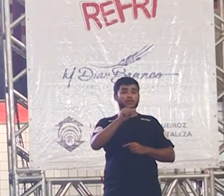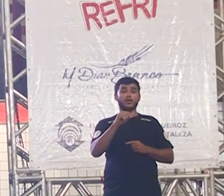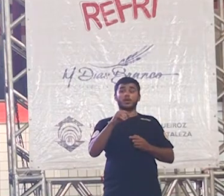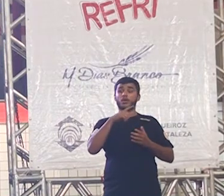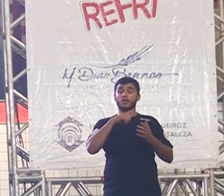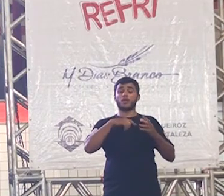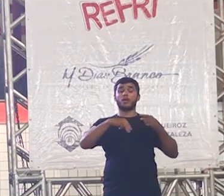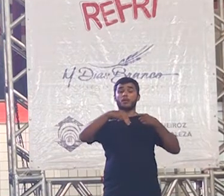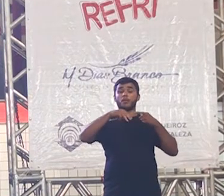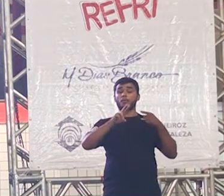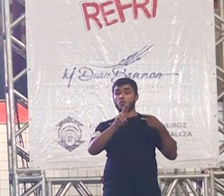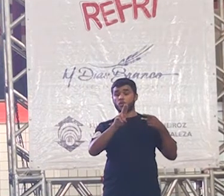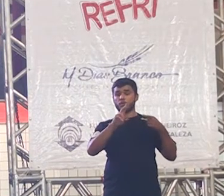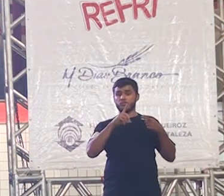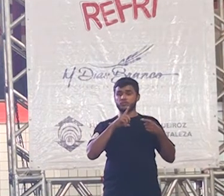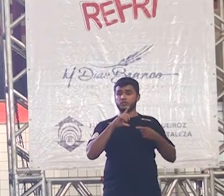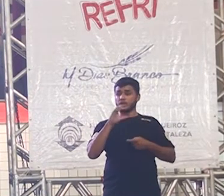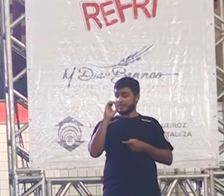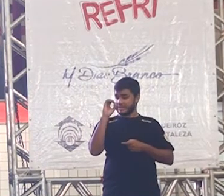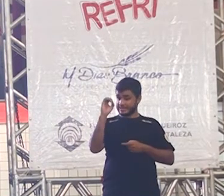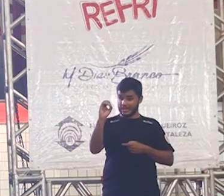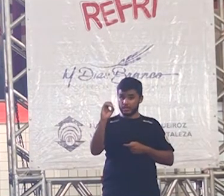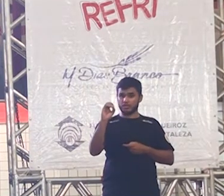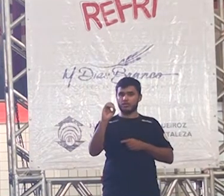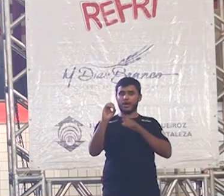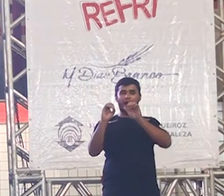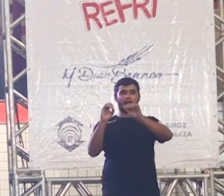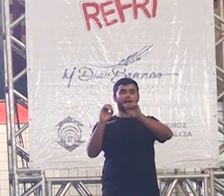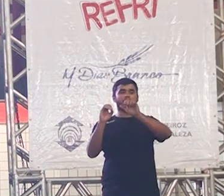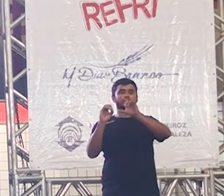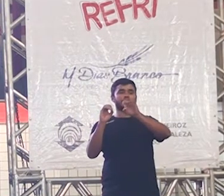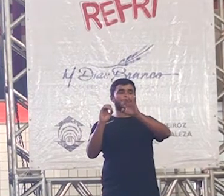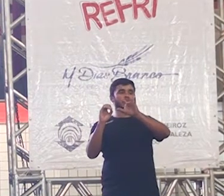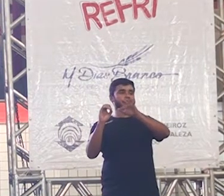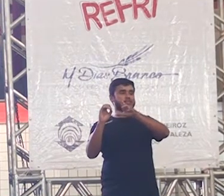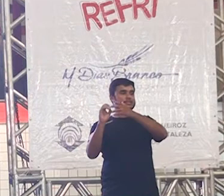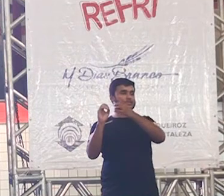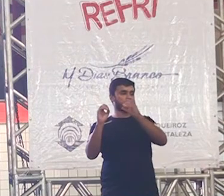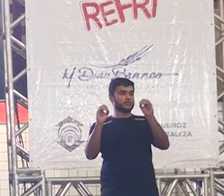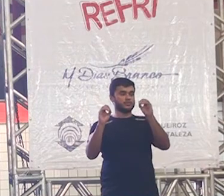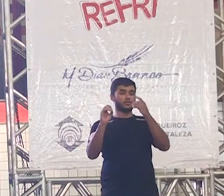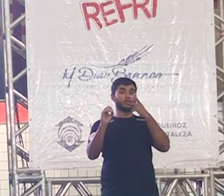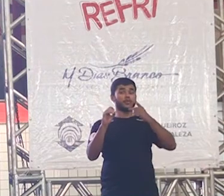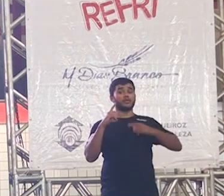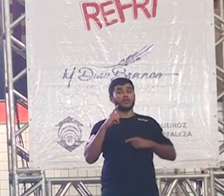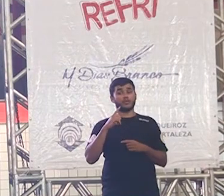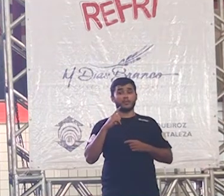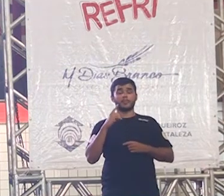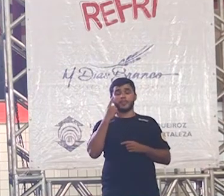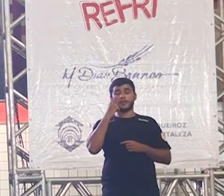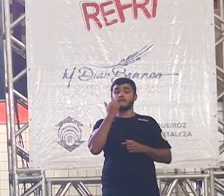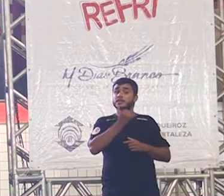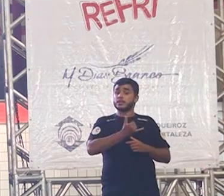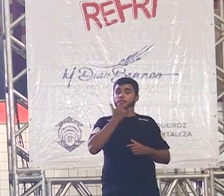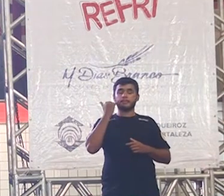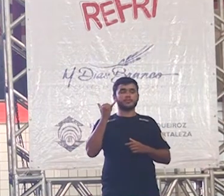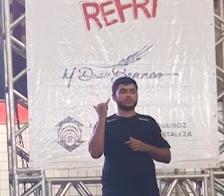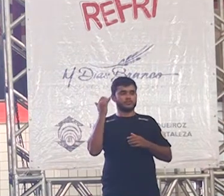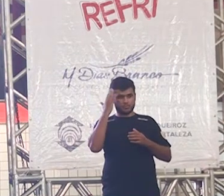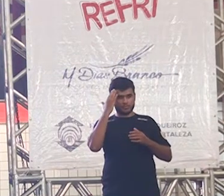movimento uniforme tem aceleração nula, está falso. Todo movimento uniforme tem aceleração tangencial